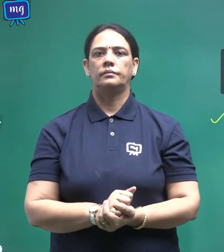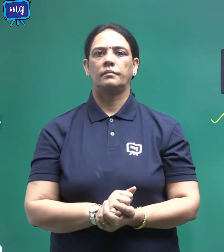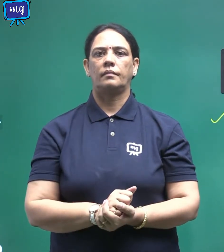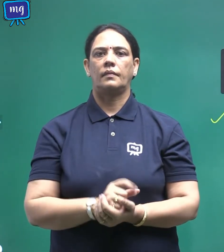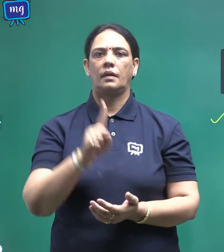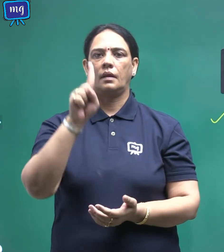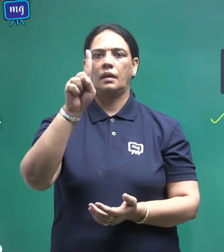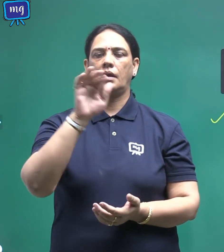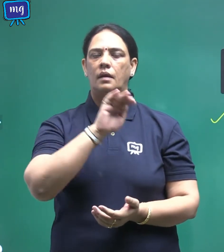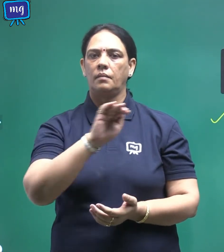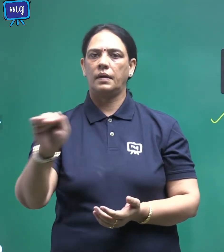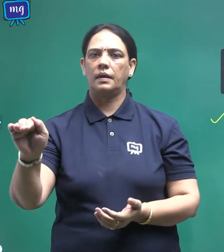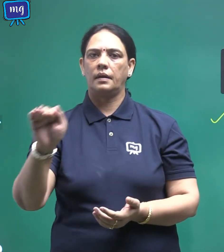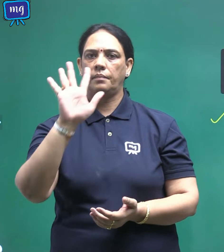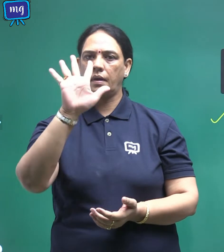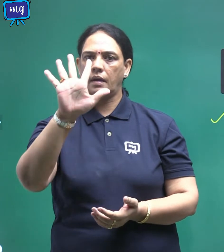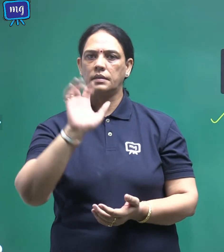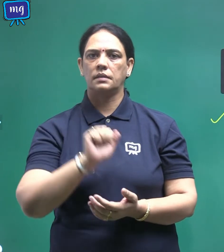1/5